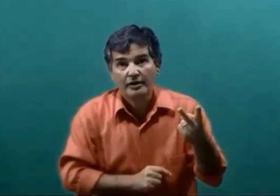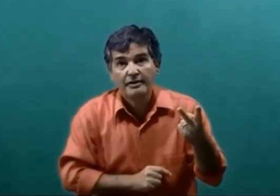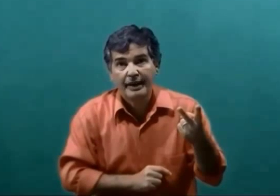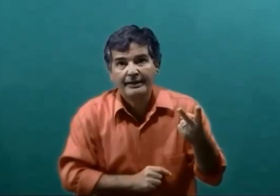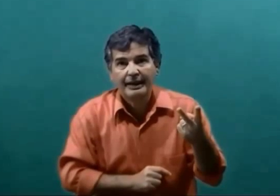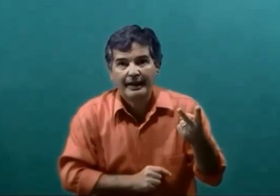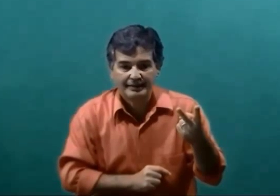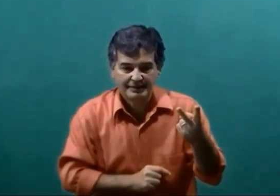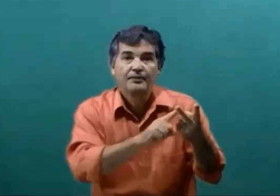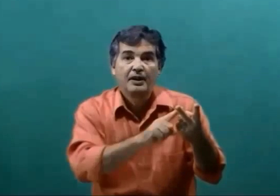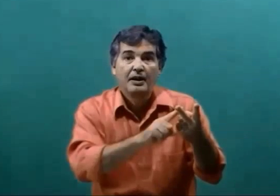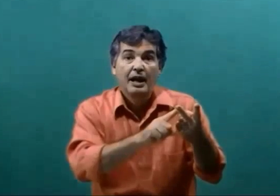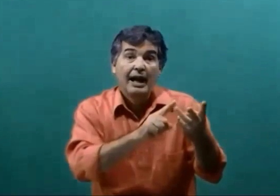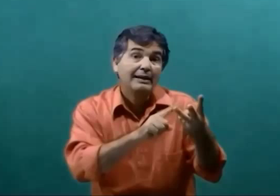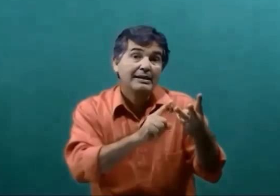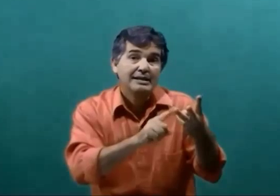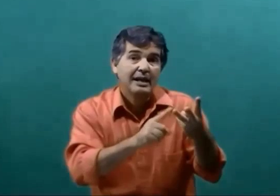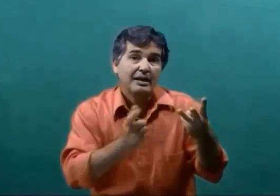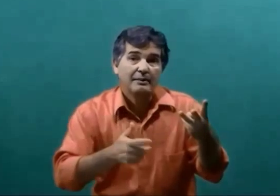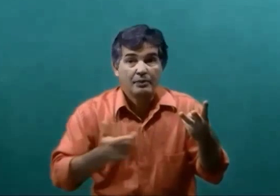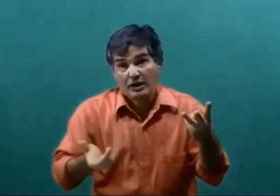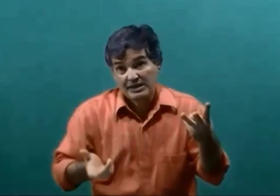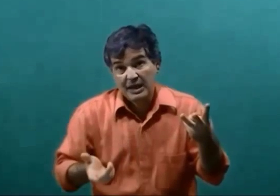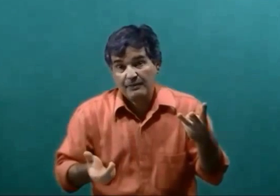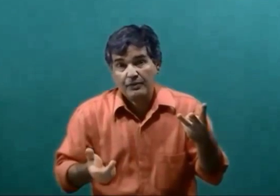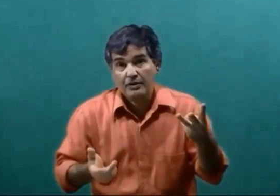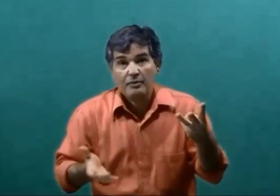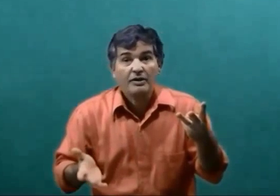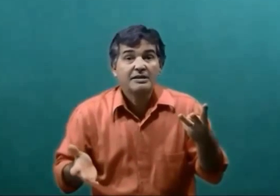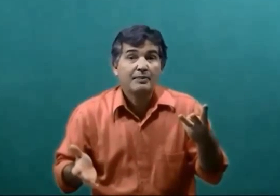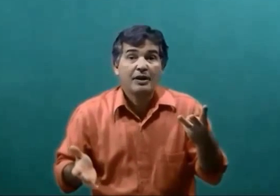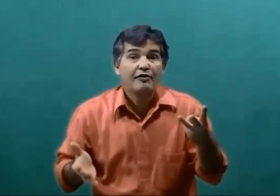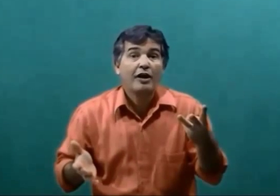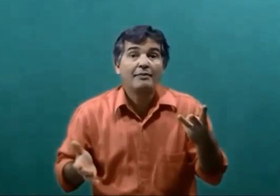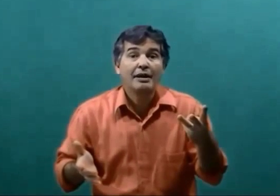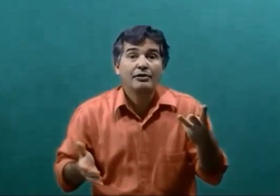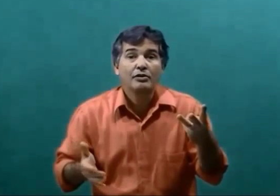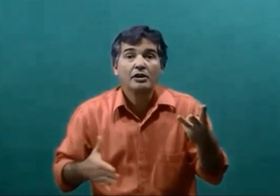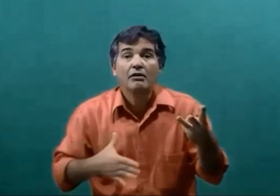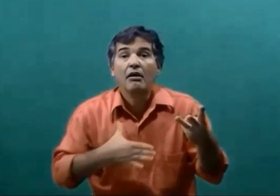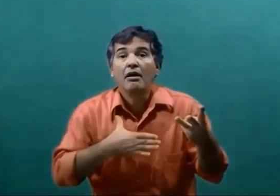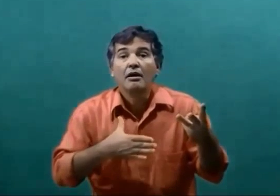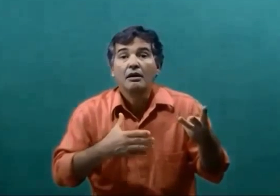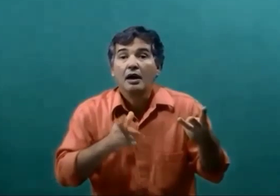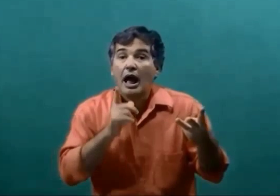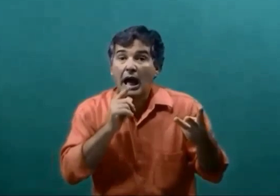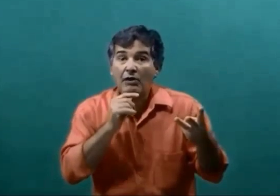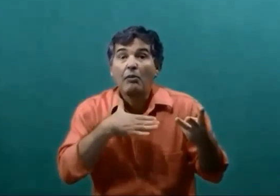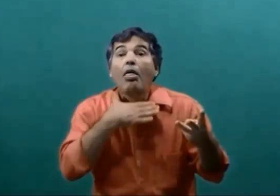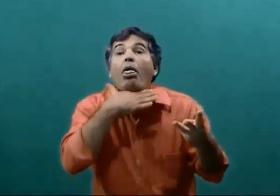de matar. A terceira, por exemplo, pode ser por afogamento. Então, ó, a